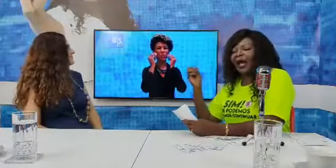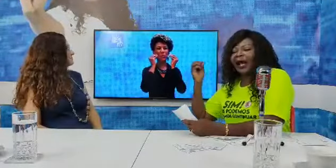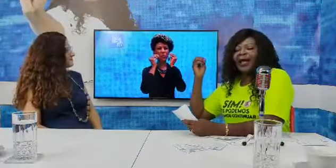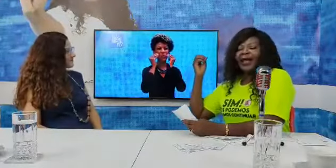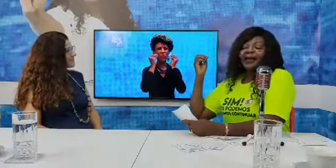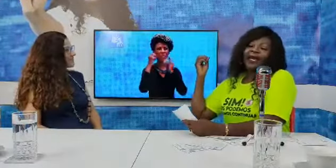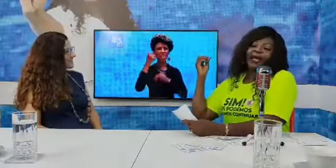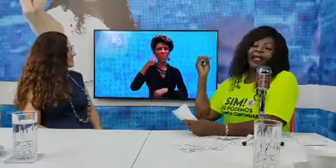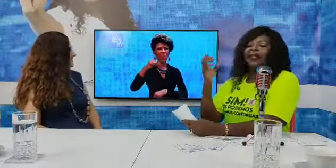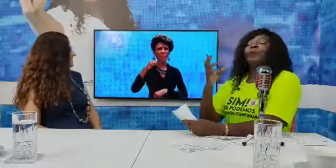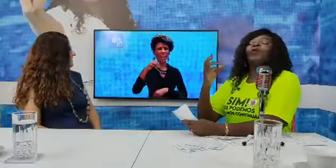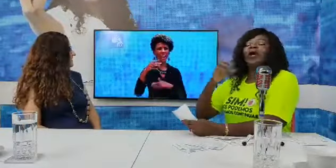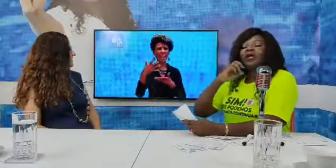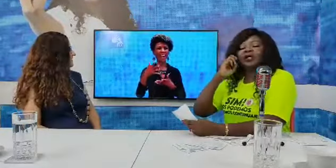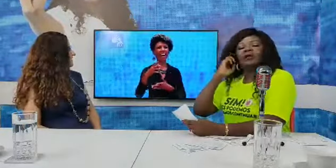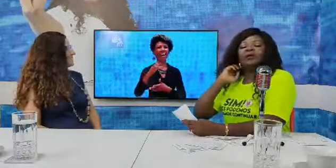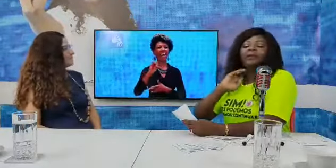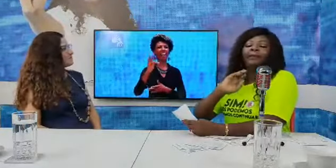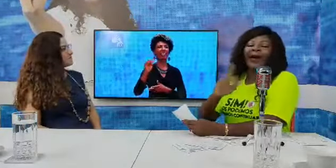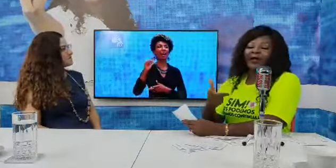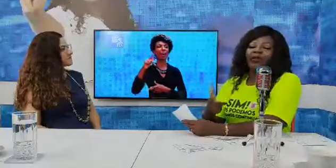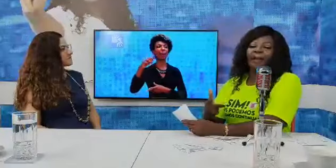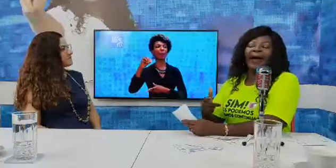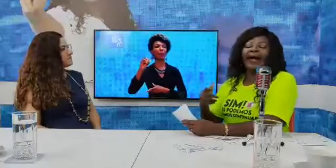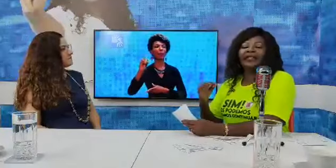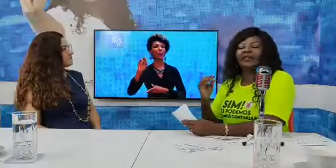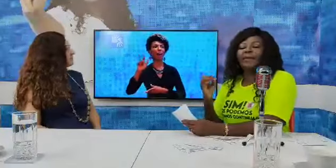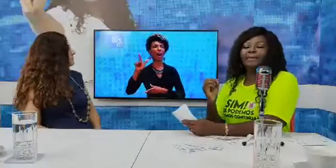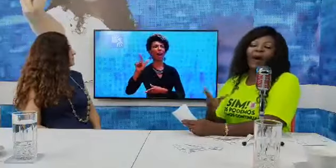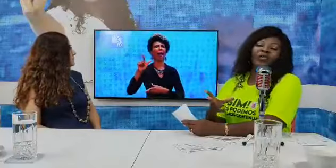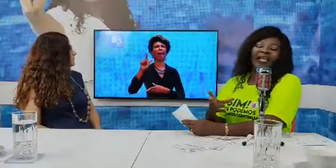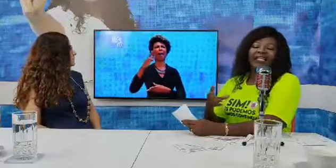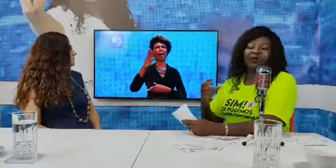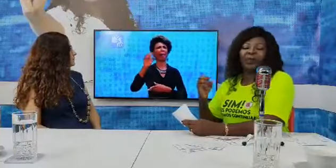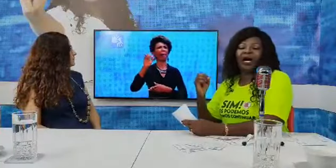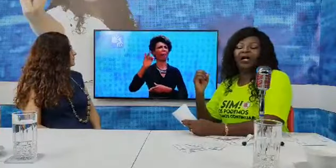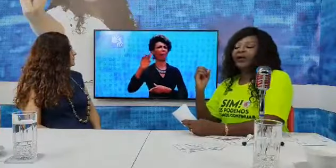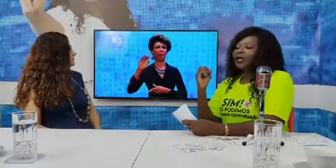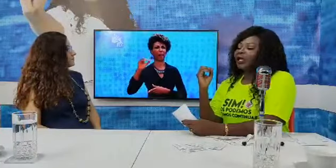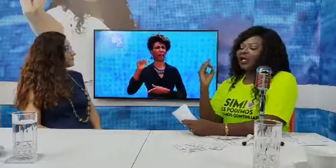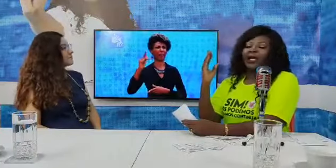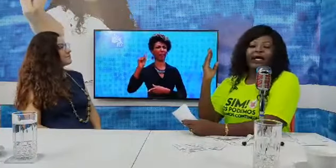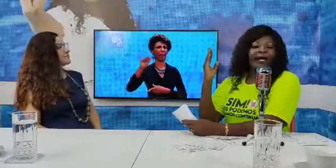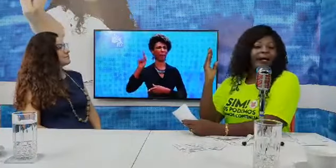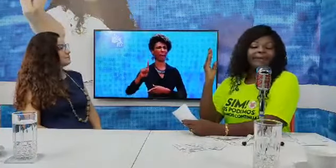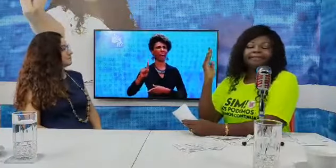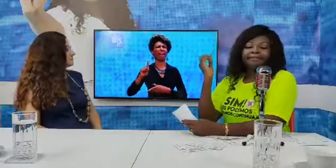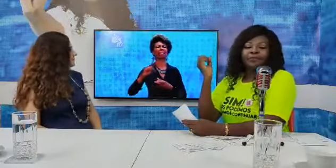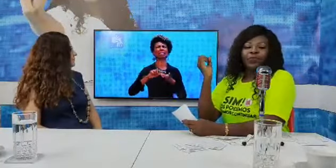para Itapuã, Bairro da Paz, Pau da Lima,